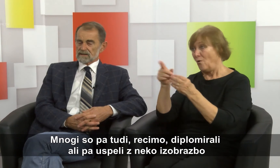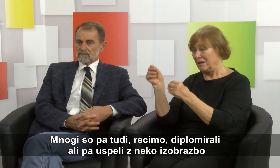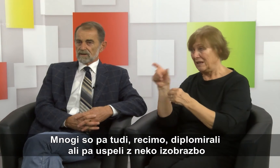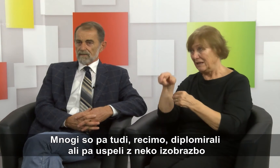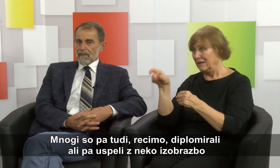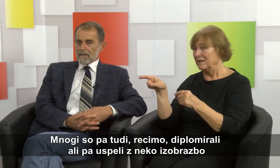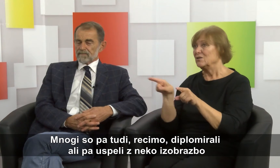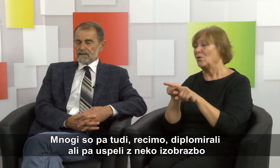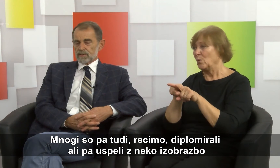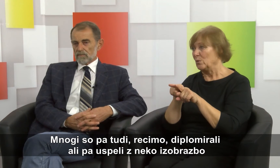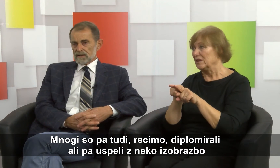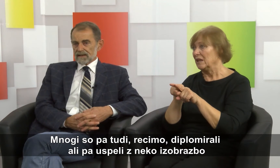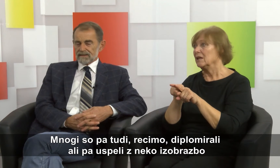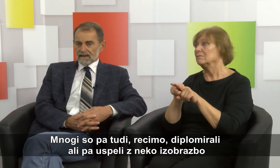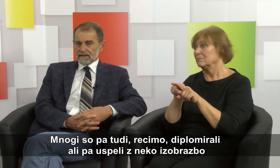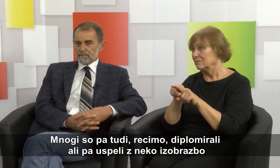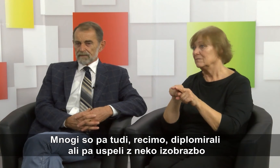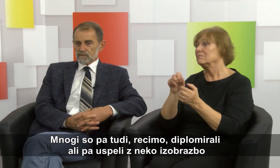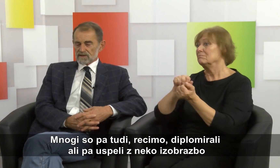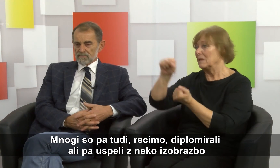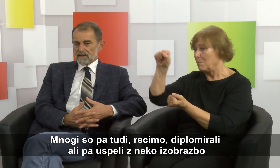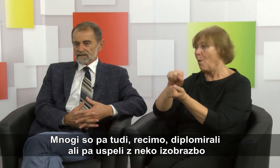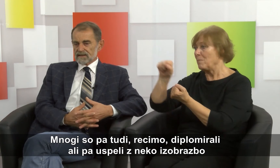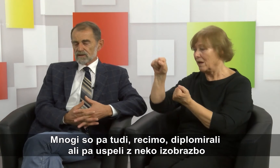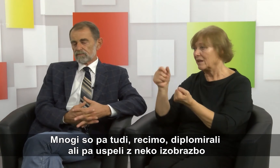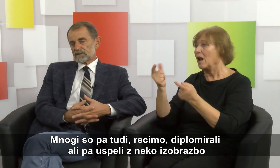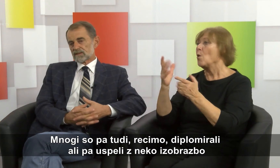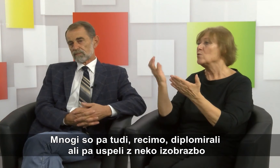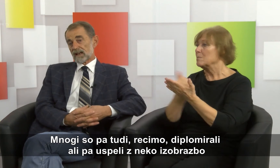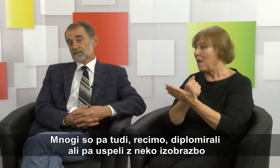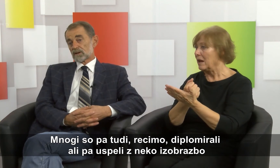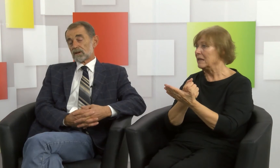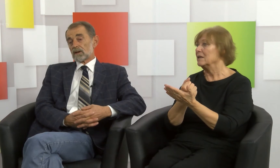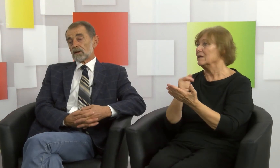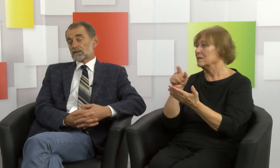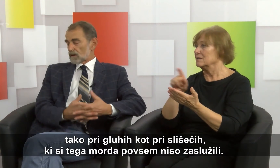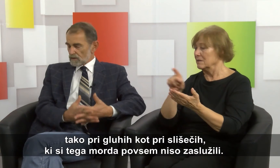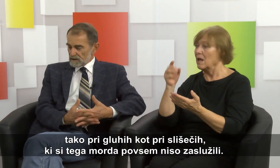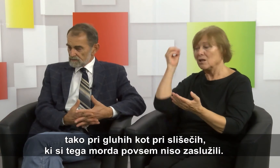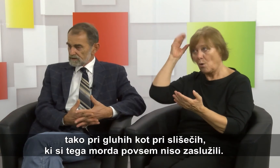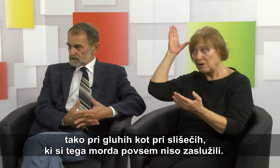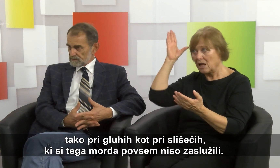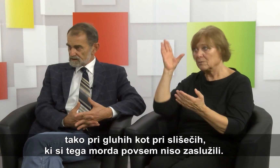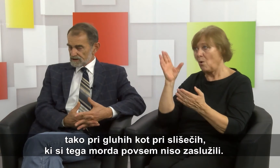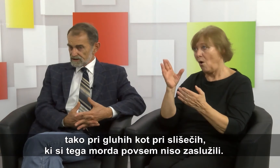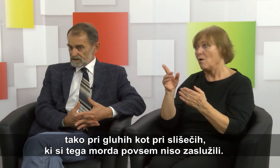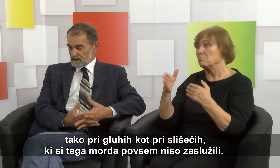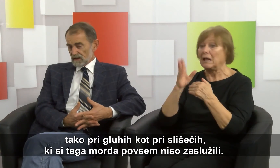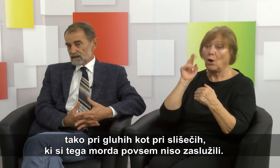recimo diplomirali ali pa uspeli z neko izobrazbo, tako pri gluhih kot pri slišečih, ne, ki